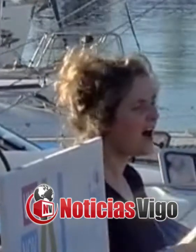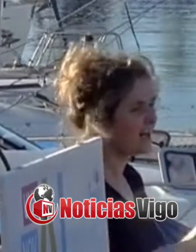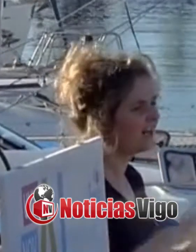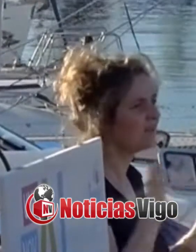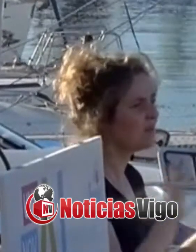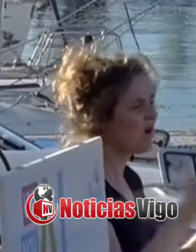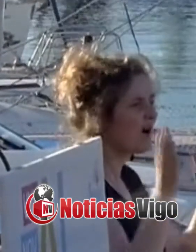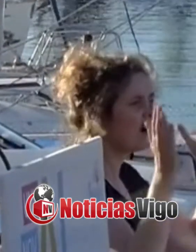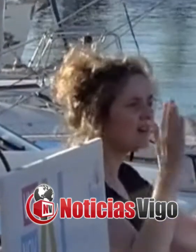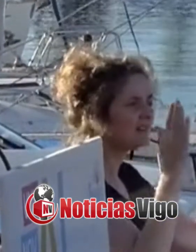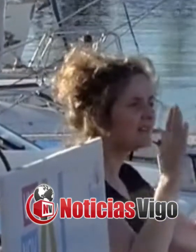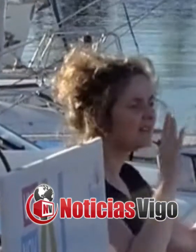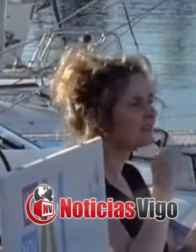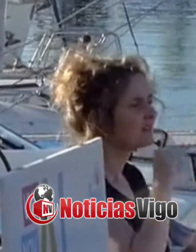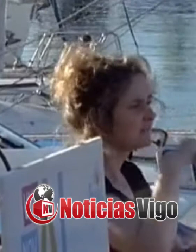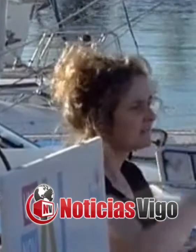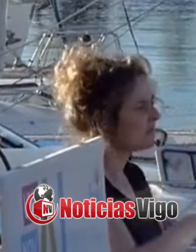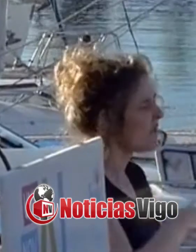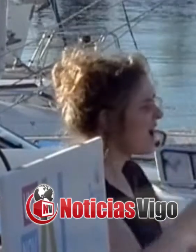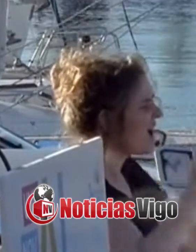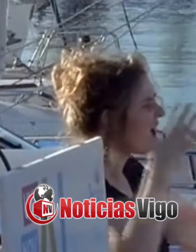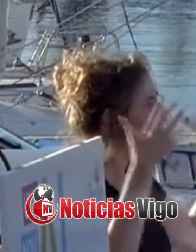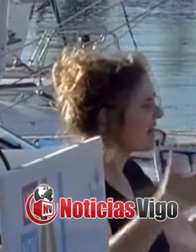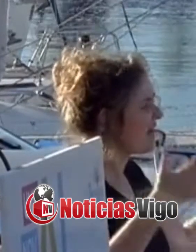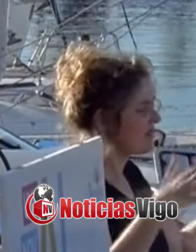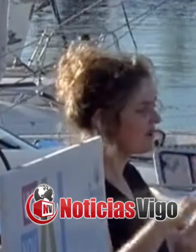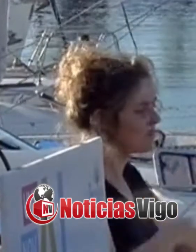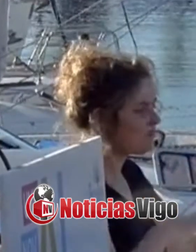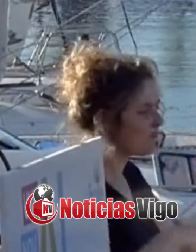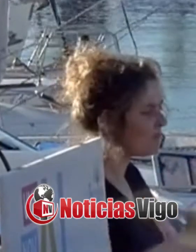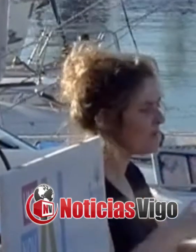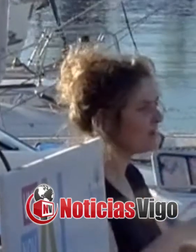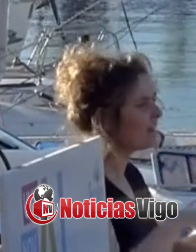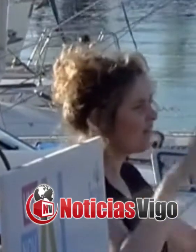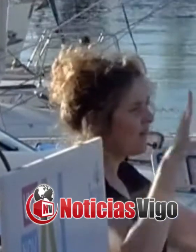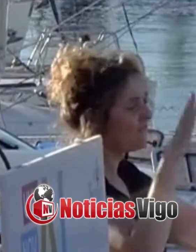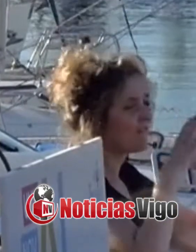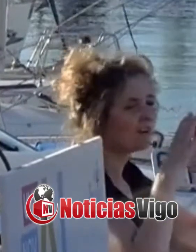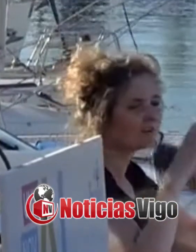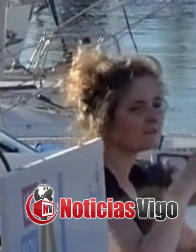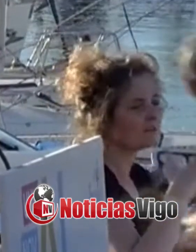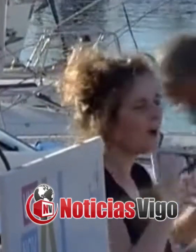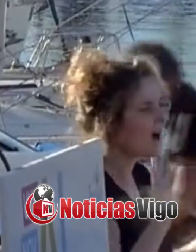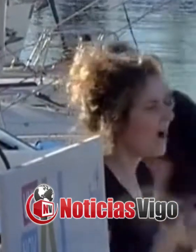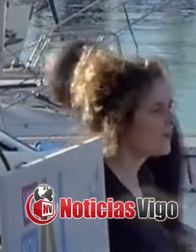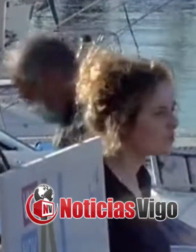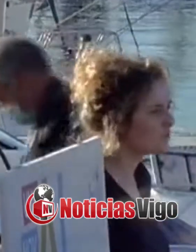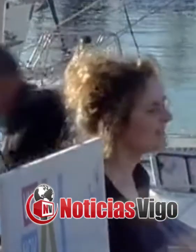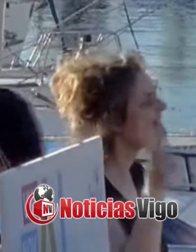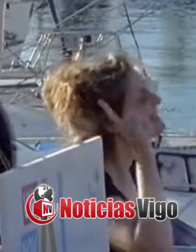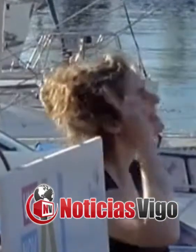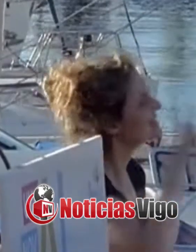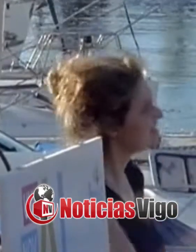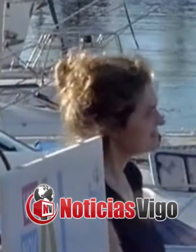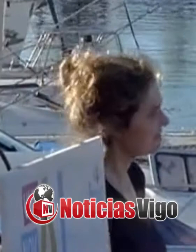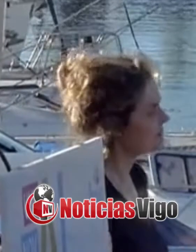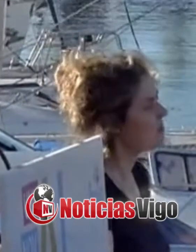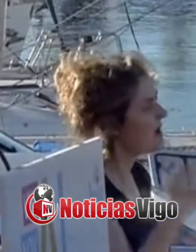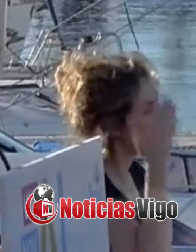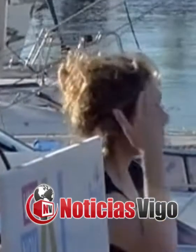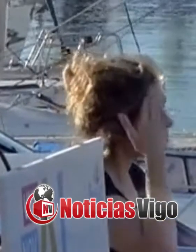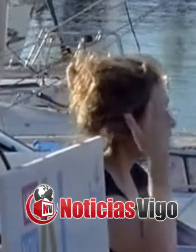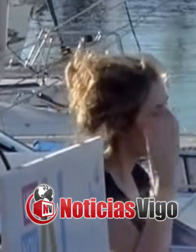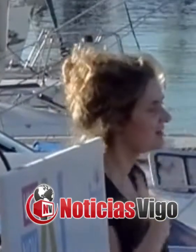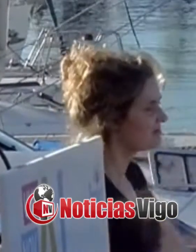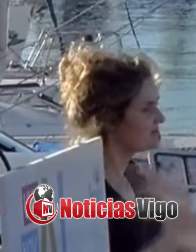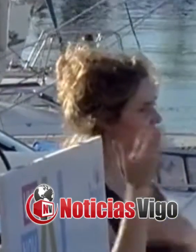forma parte dese tempo polas grandes mobilizacións feministas do presente e tamén polas